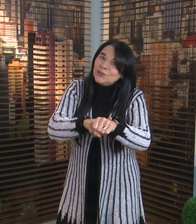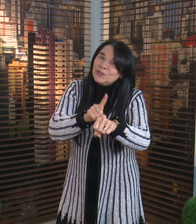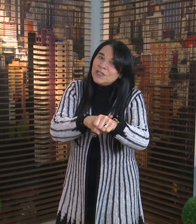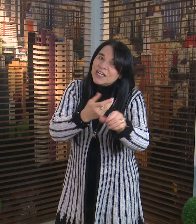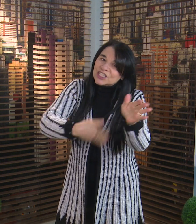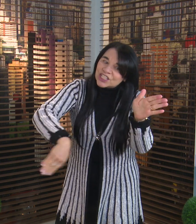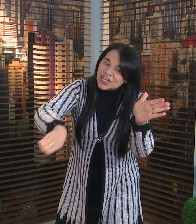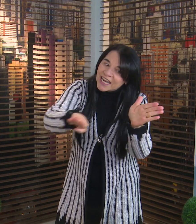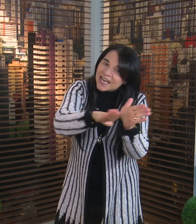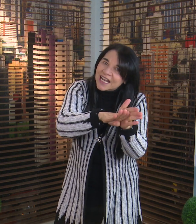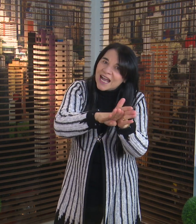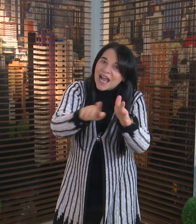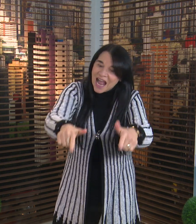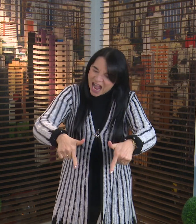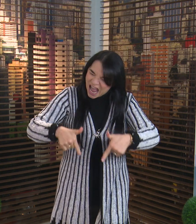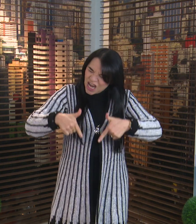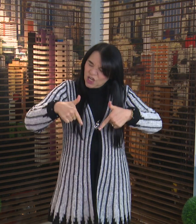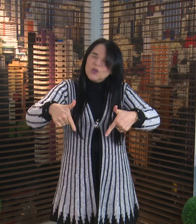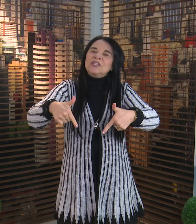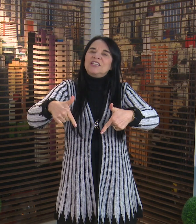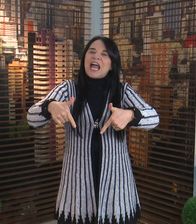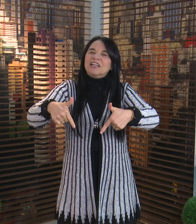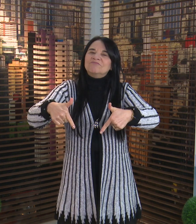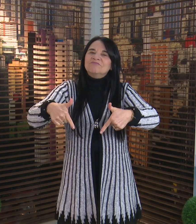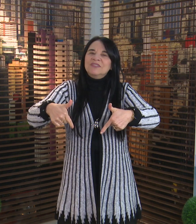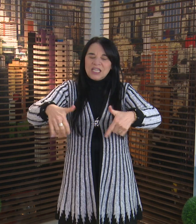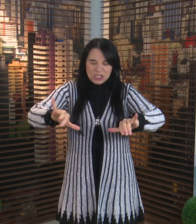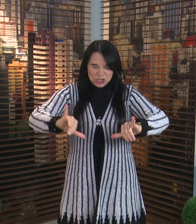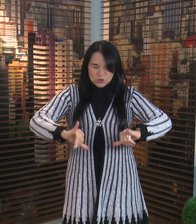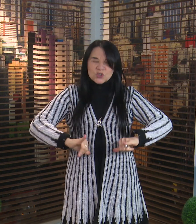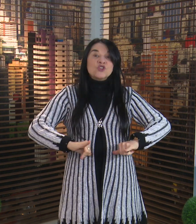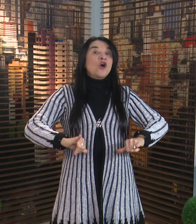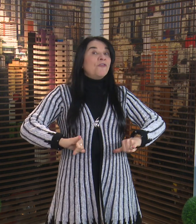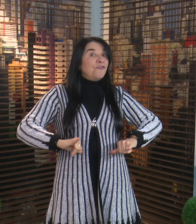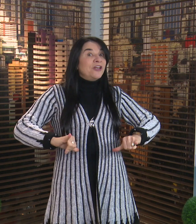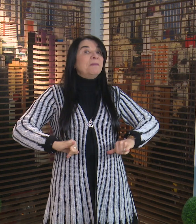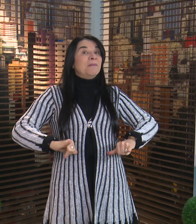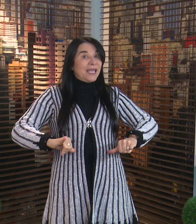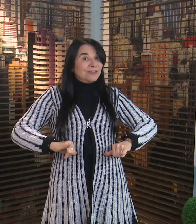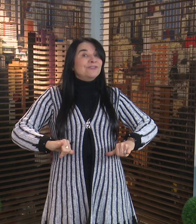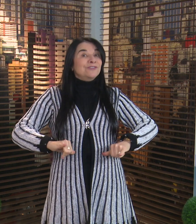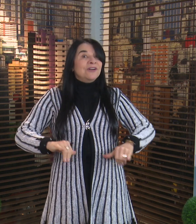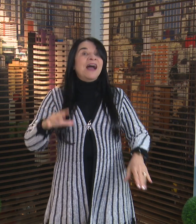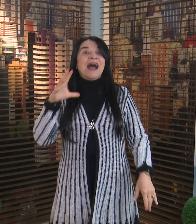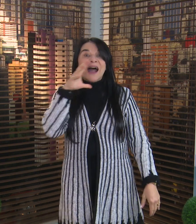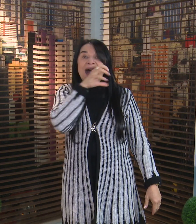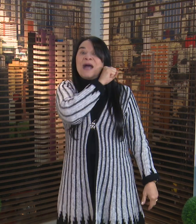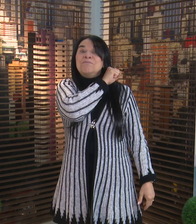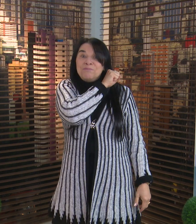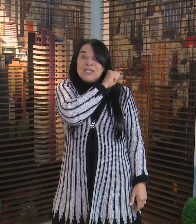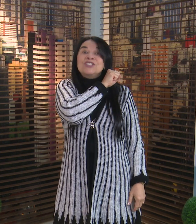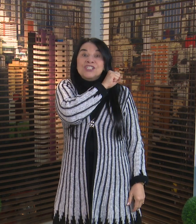quando chega a luta e o sofrimento,